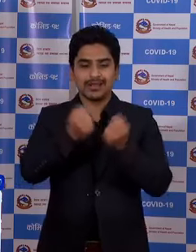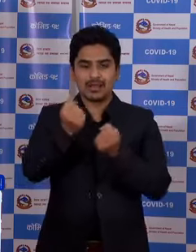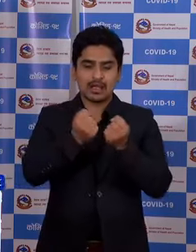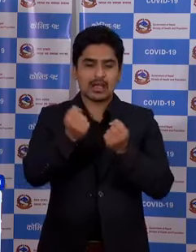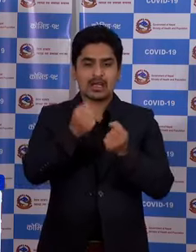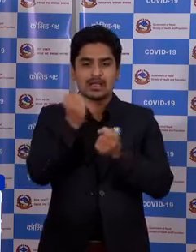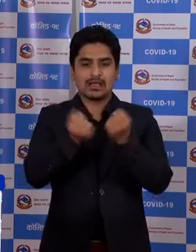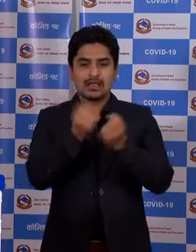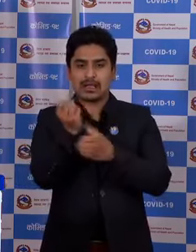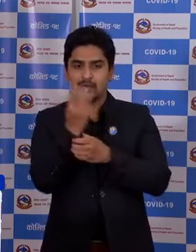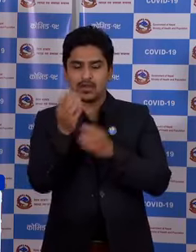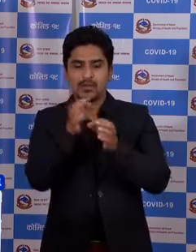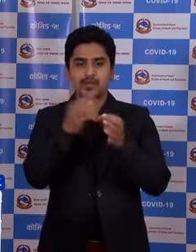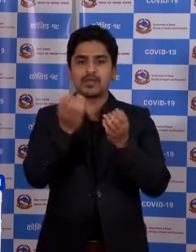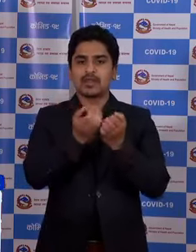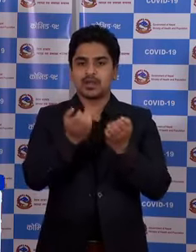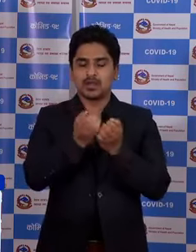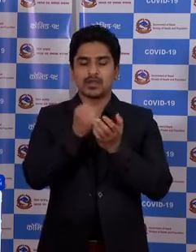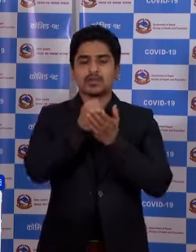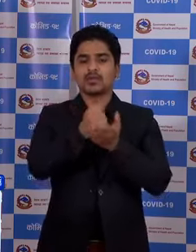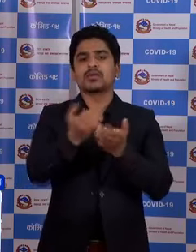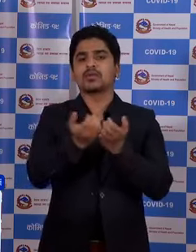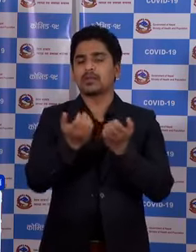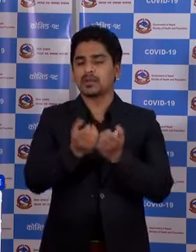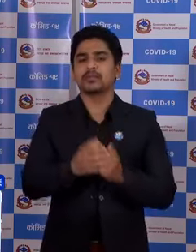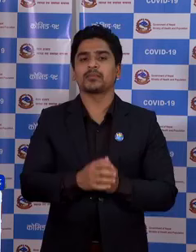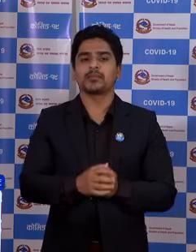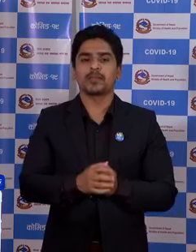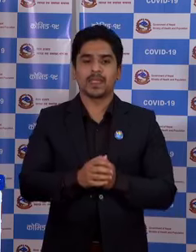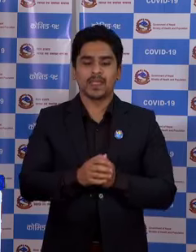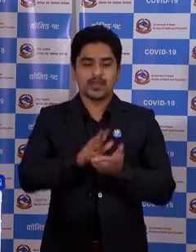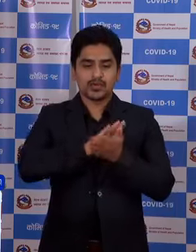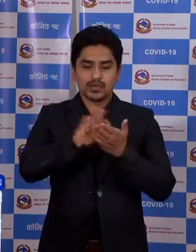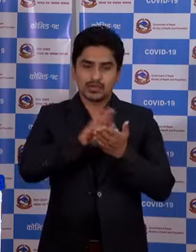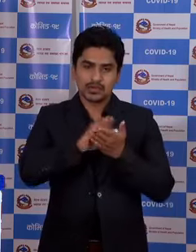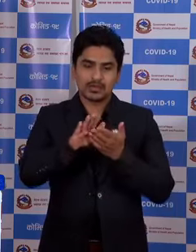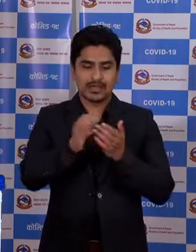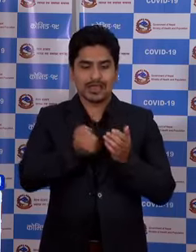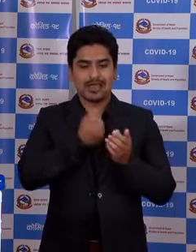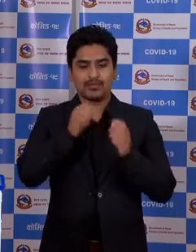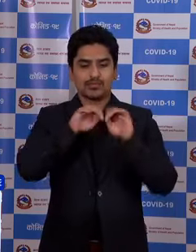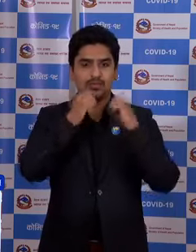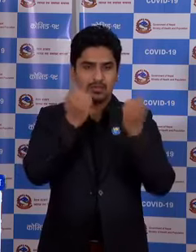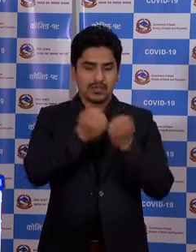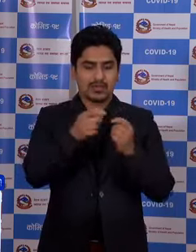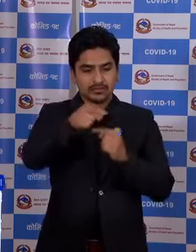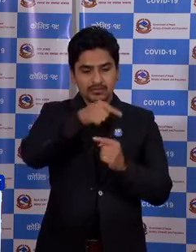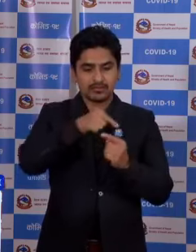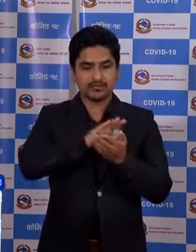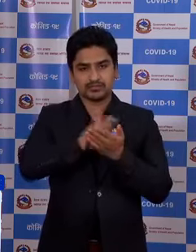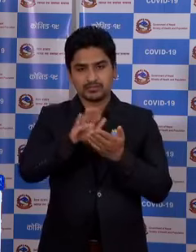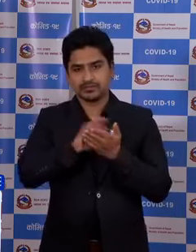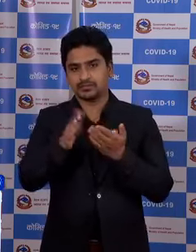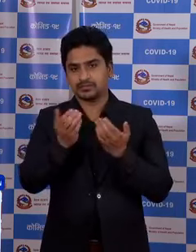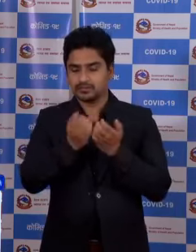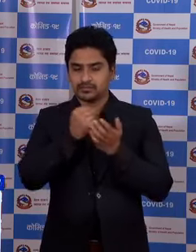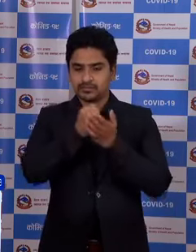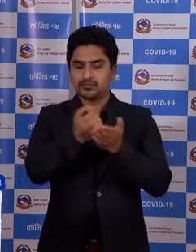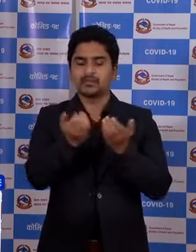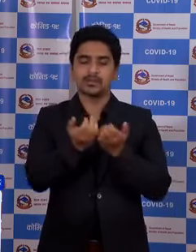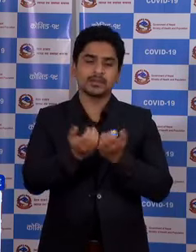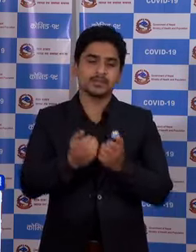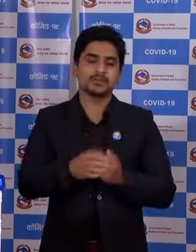साधन एम्बुलेन्सहरूको व्यवस्थापन गर्नमा सघाउने, सरसफाइ आफ्नो समुदायको वरिपरि समुदायमा गर्न